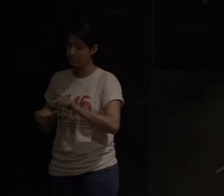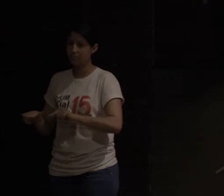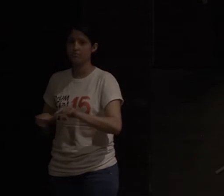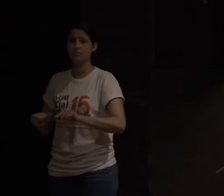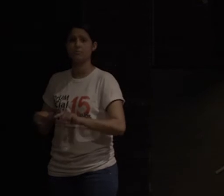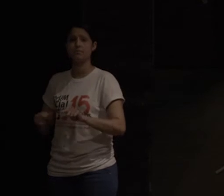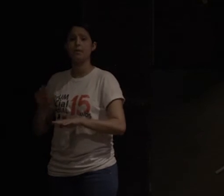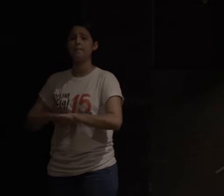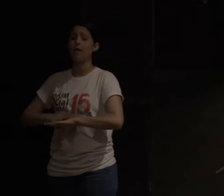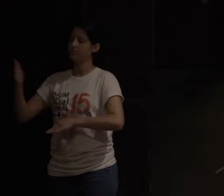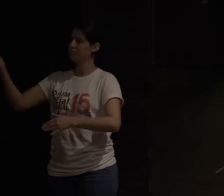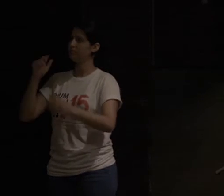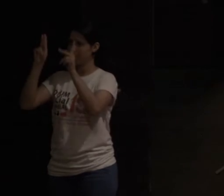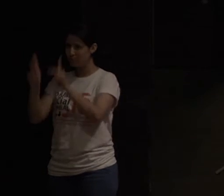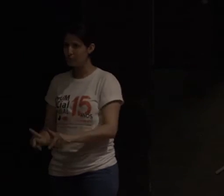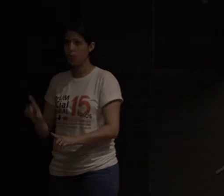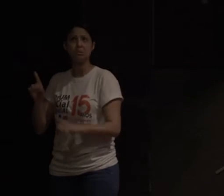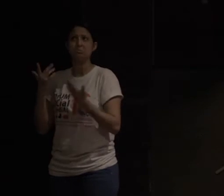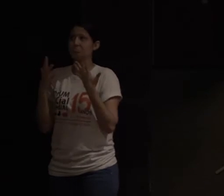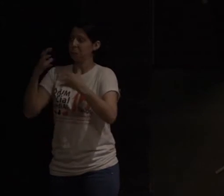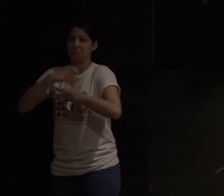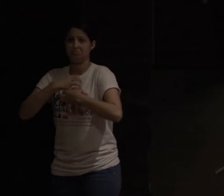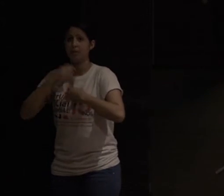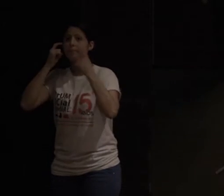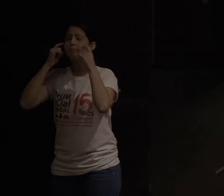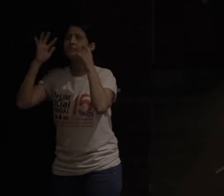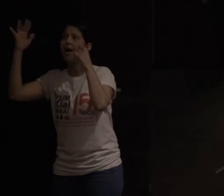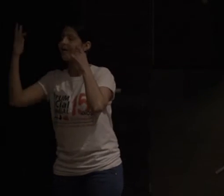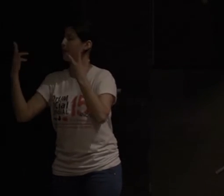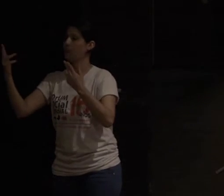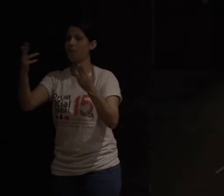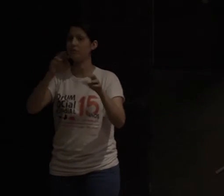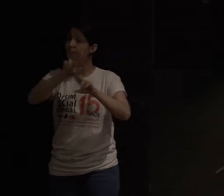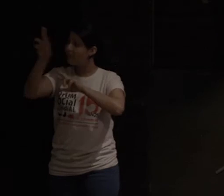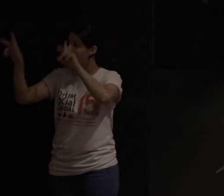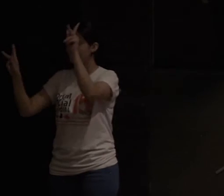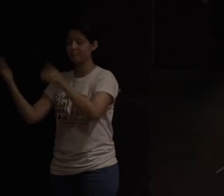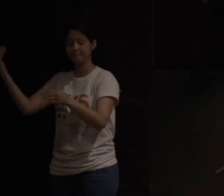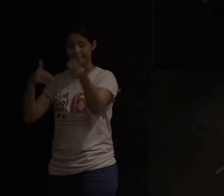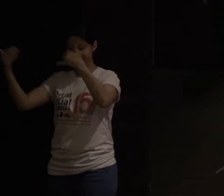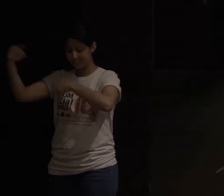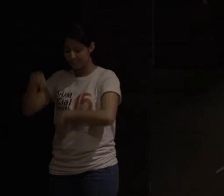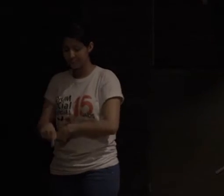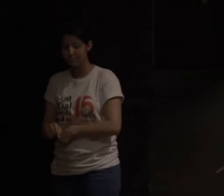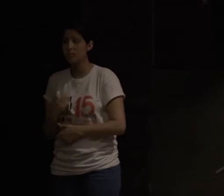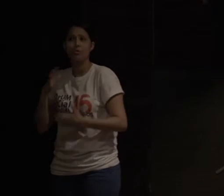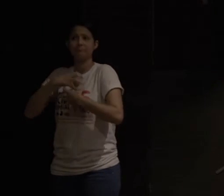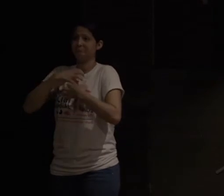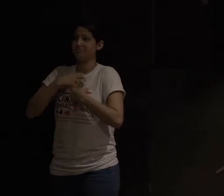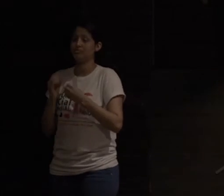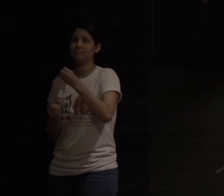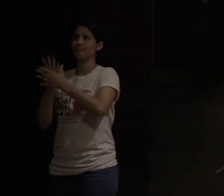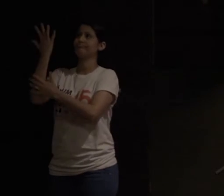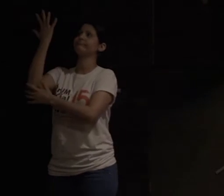podermos trazer mais gente com outras formas de pensamento, com outras formas de linguagem, com outras maneiras de fazer